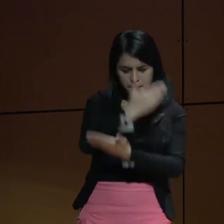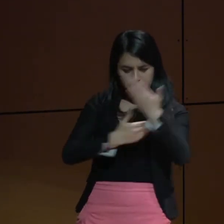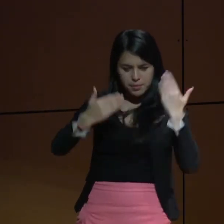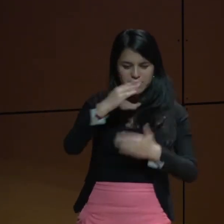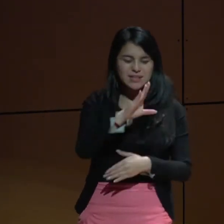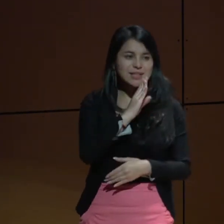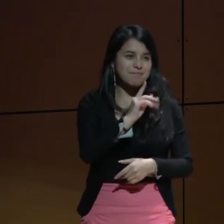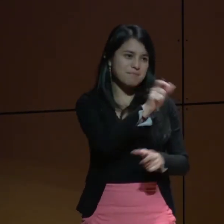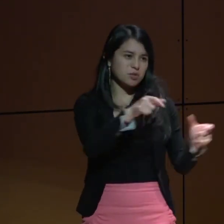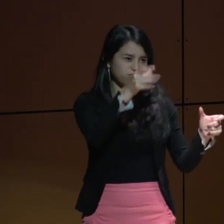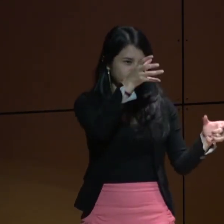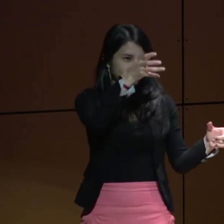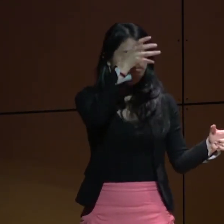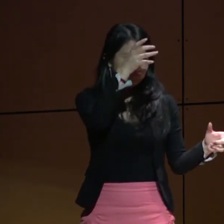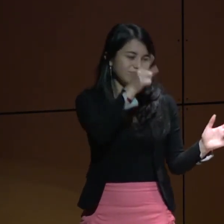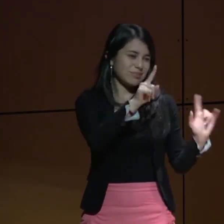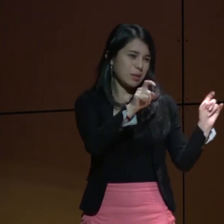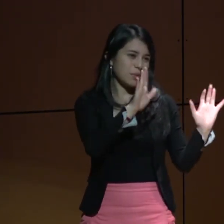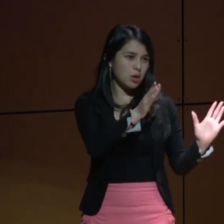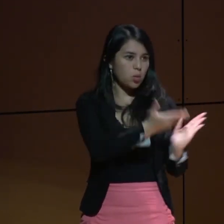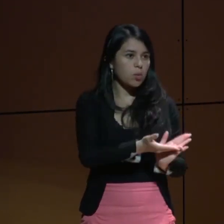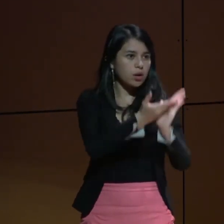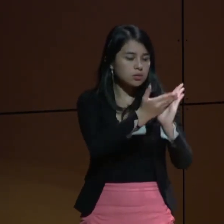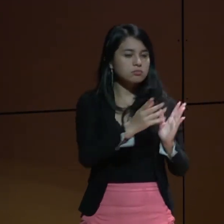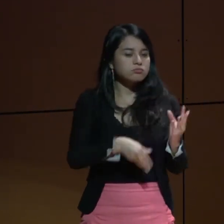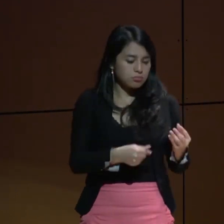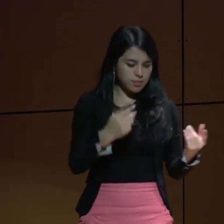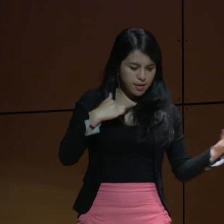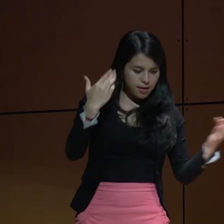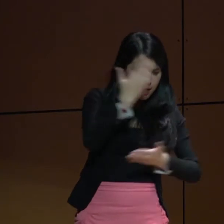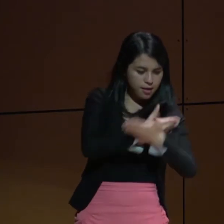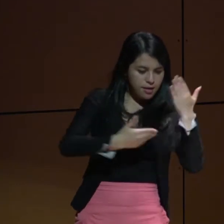por expertos en educación a partir de unos